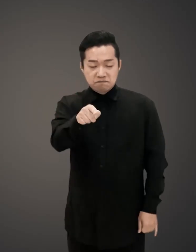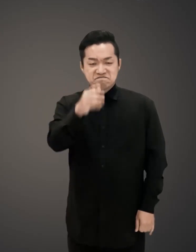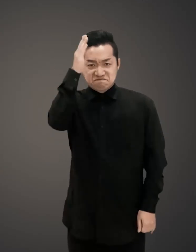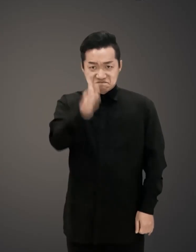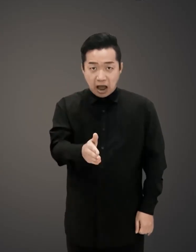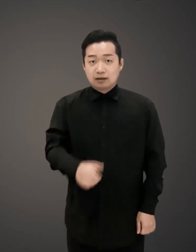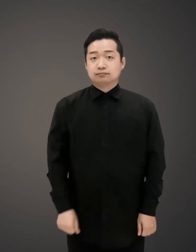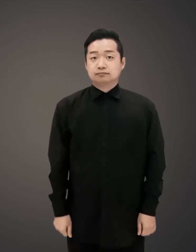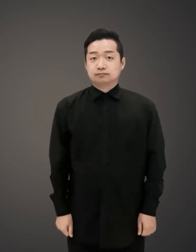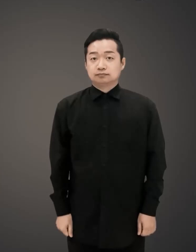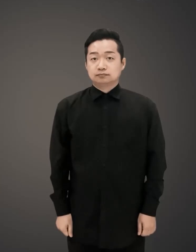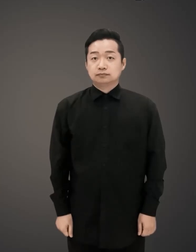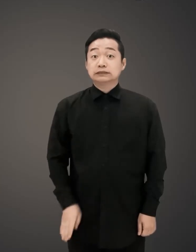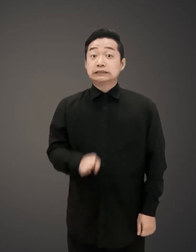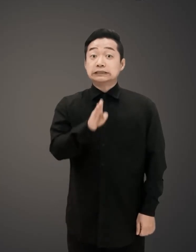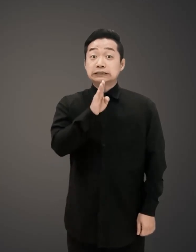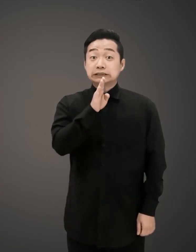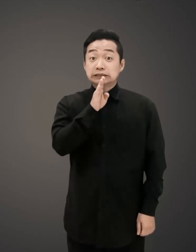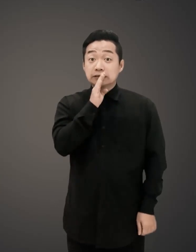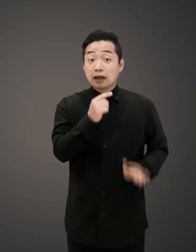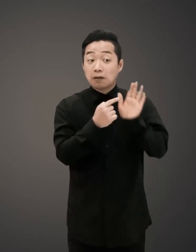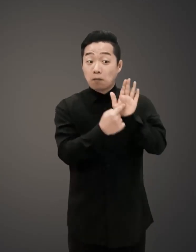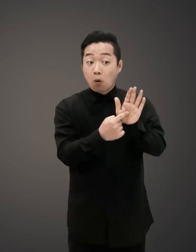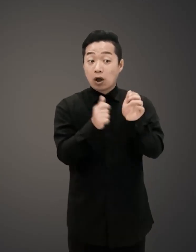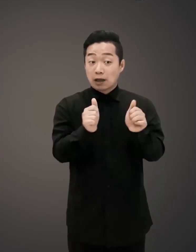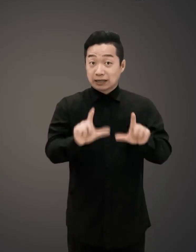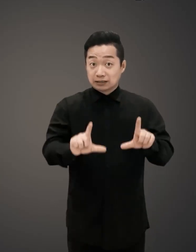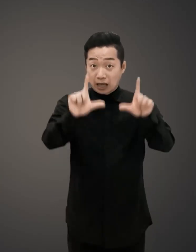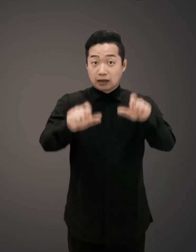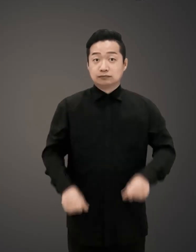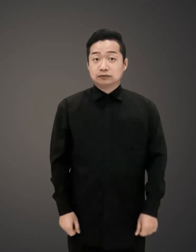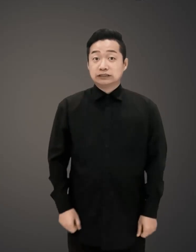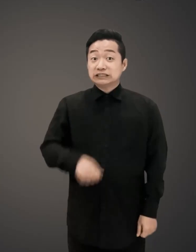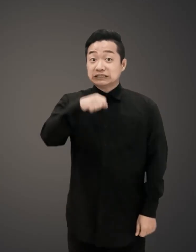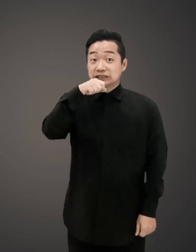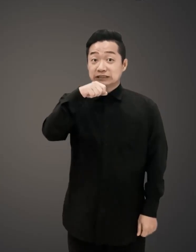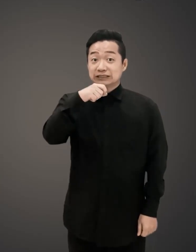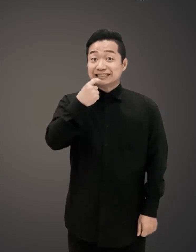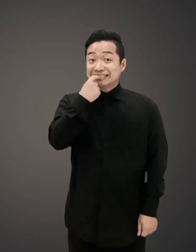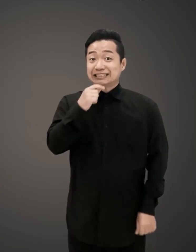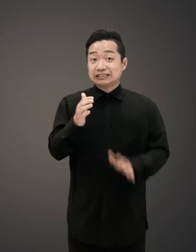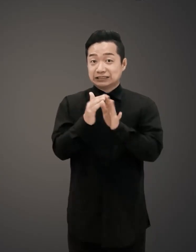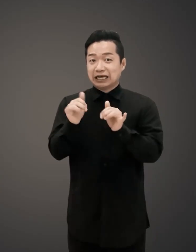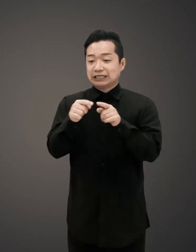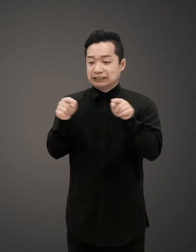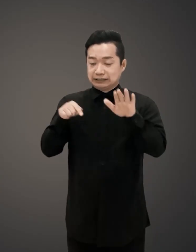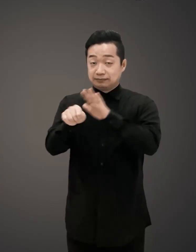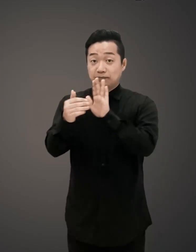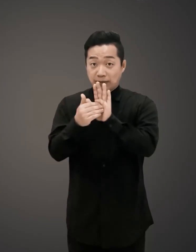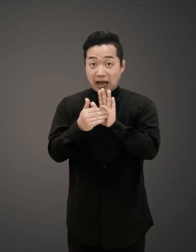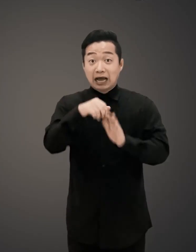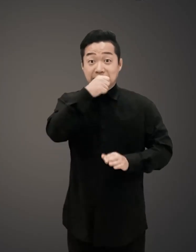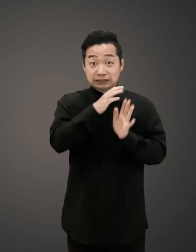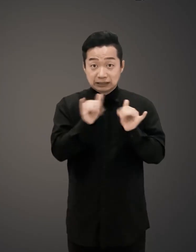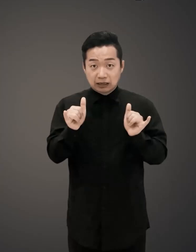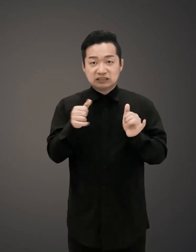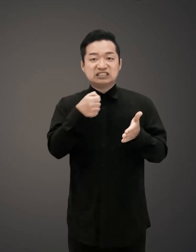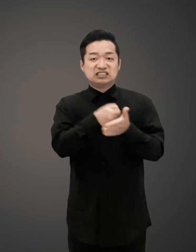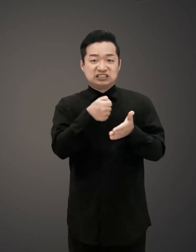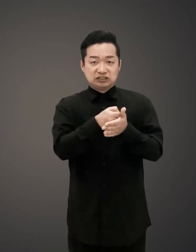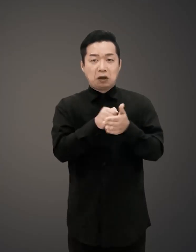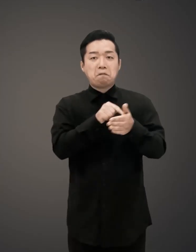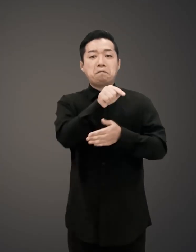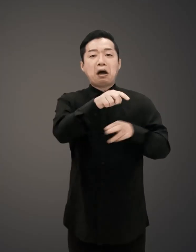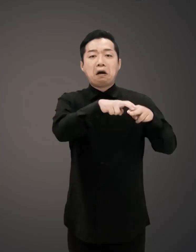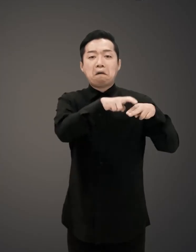말렸다. 그렇게 진실이 밝혀질 재판 당일, 백인들이 먼저 1층으로 입장하고 흑인들은